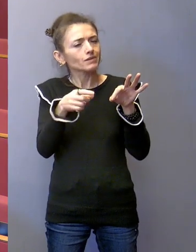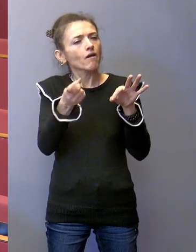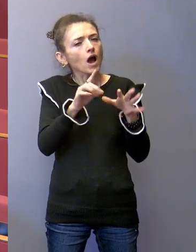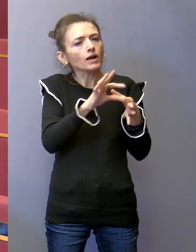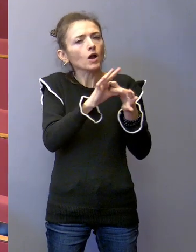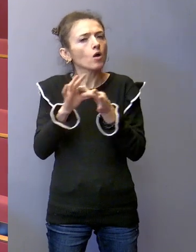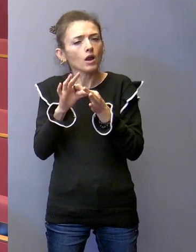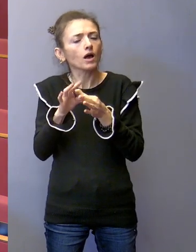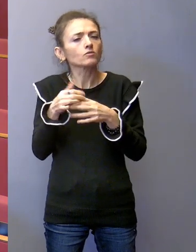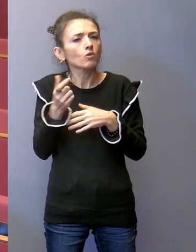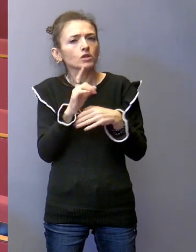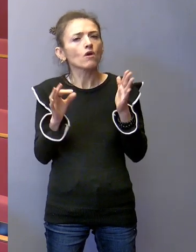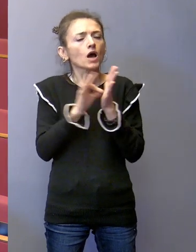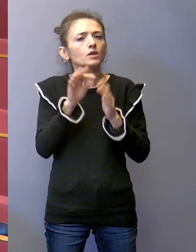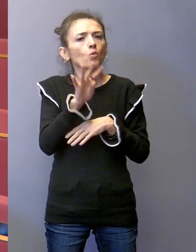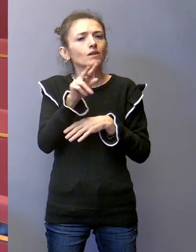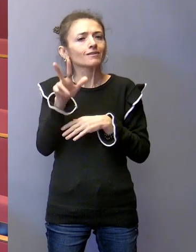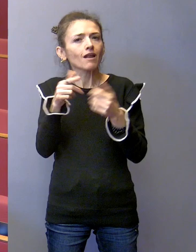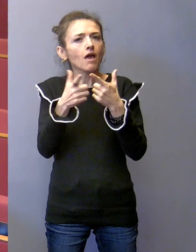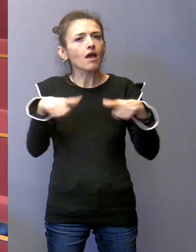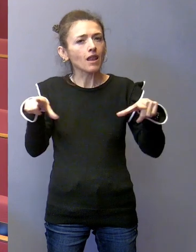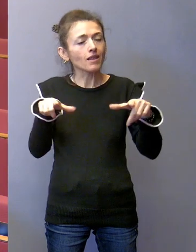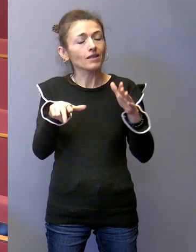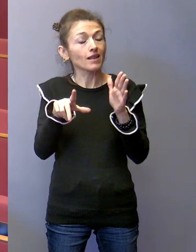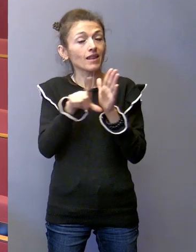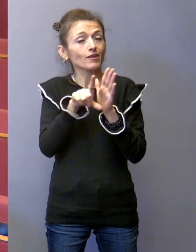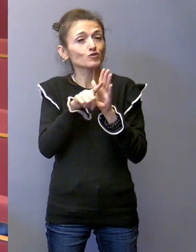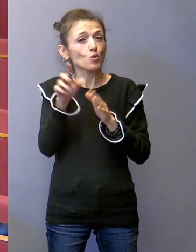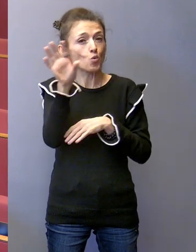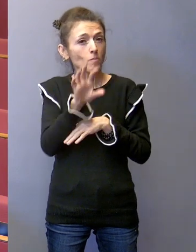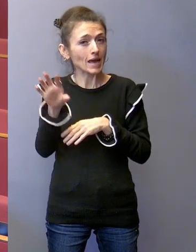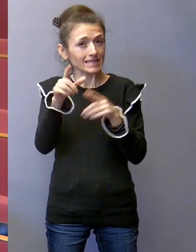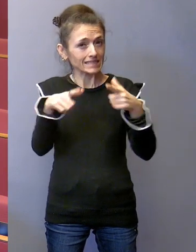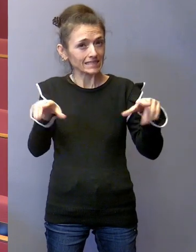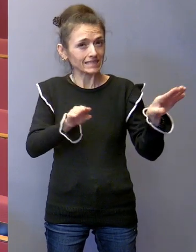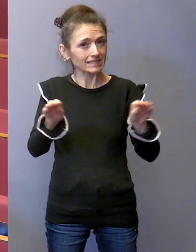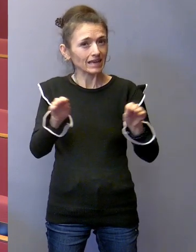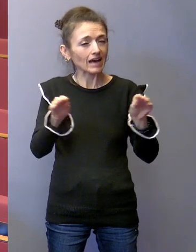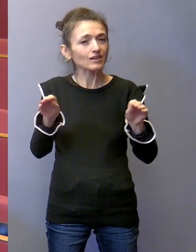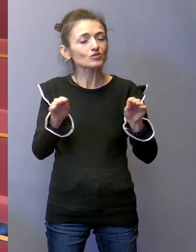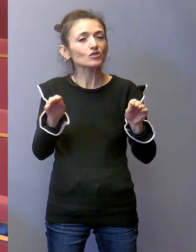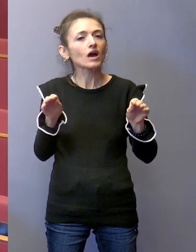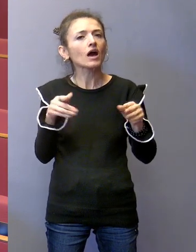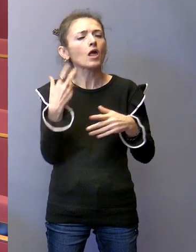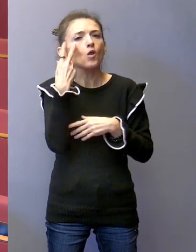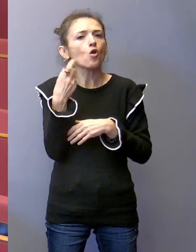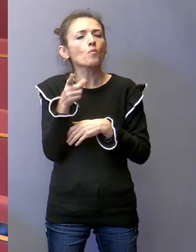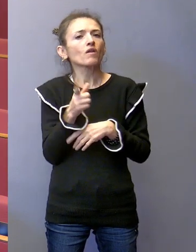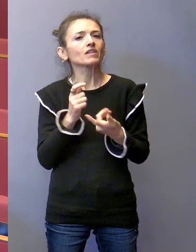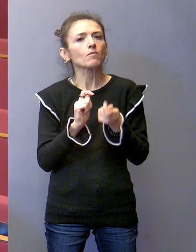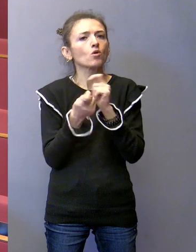l'articolo 43 della legge urbanistica regionale non prevede questa modalità o meglio per questo oggetto di modifiche